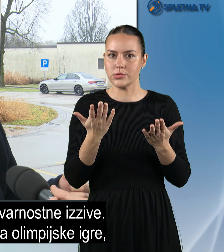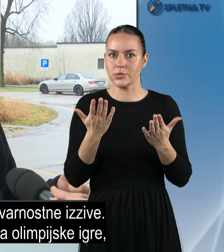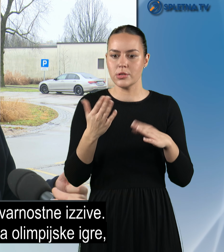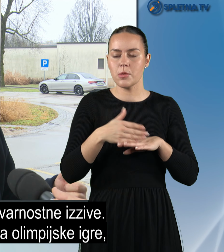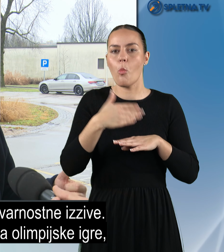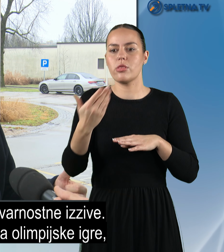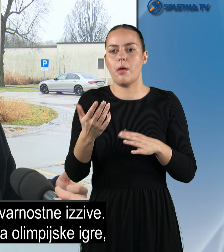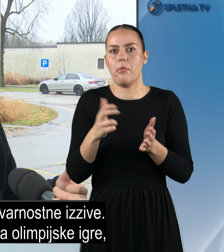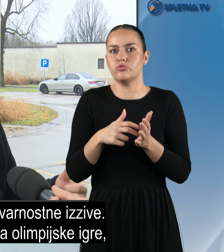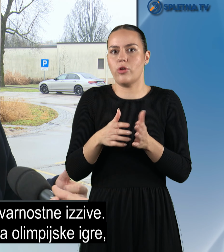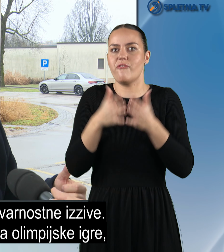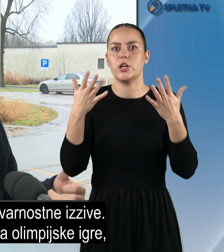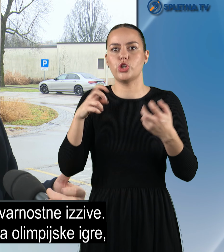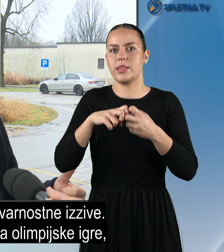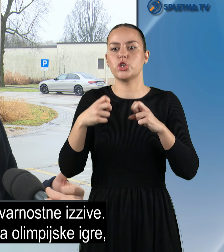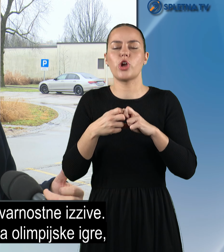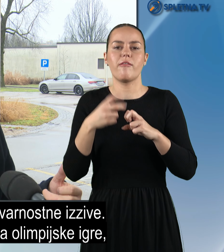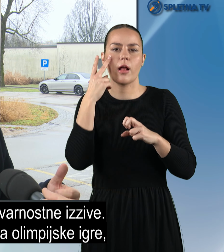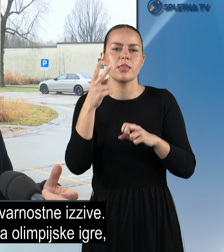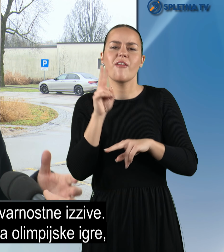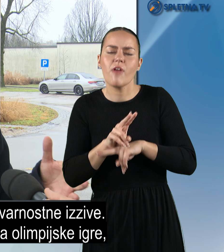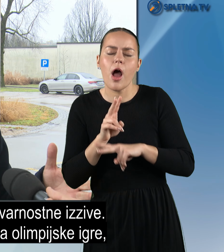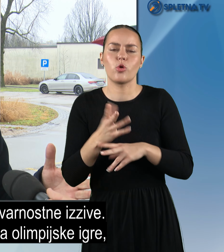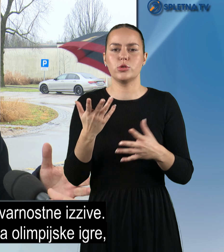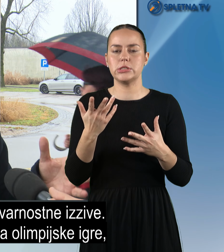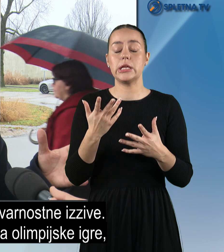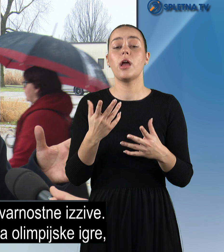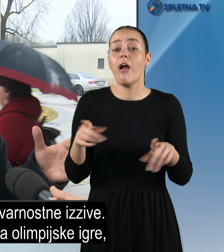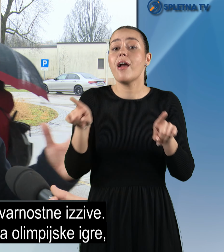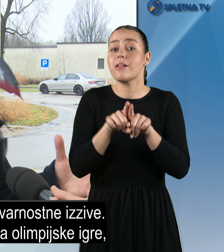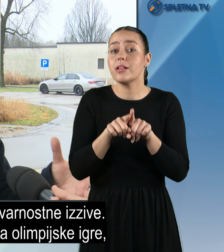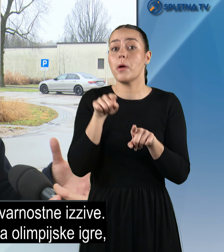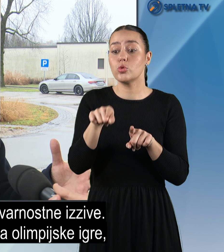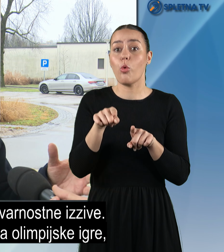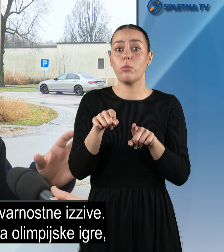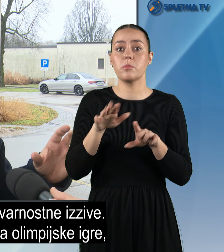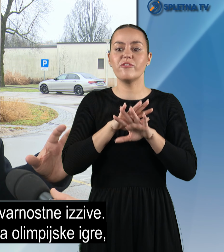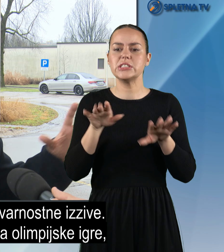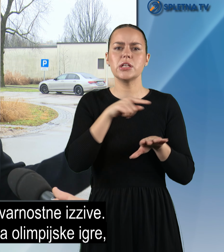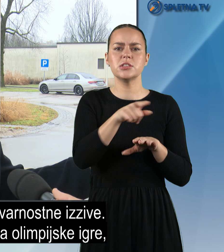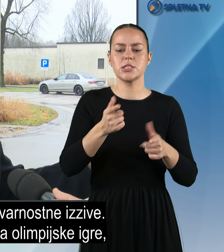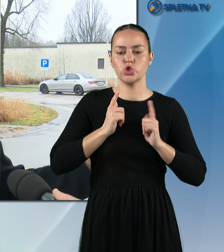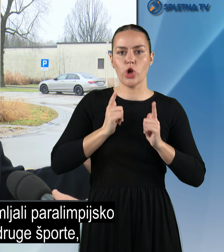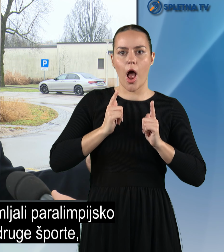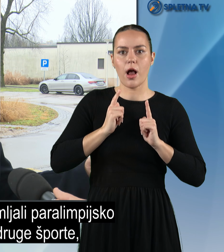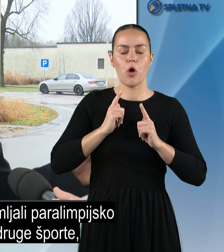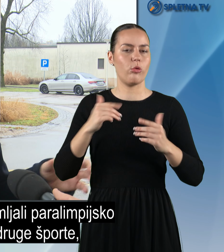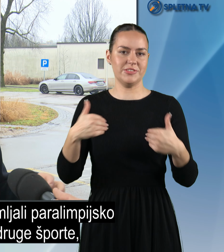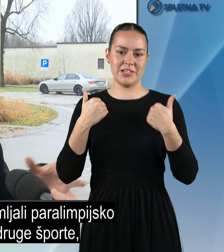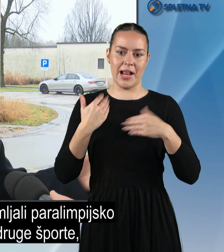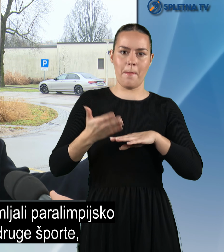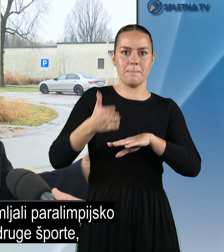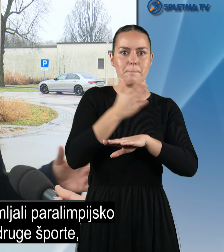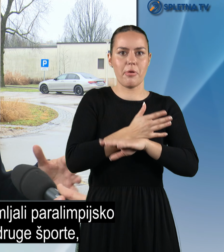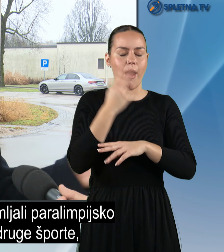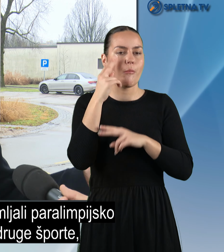večje težave, ki so povezane z zagotavljanjem varnosti in tako naprej. Hkrati bi bil pa to, vsi, ki bi čakali, bi z veseljem pogledali prej, ne